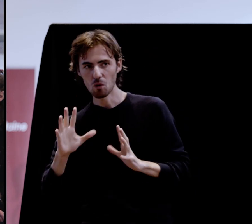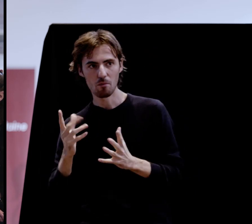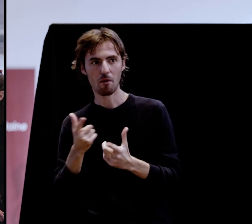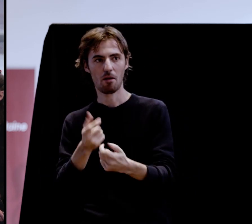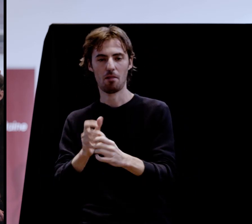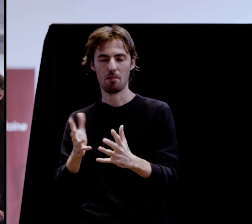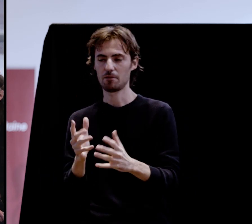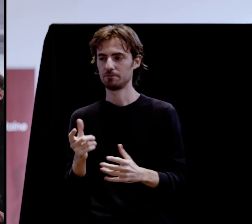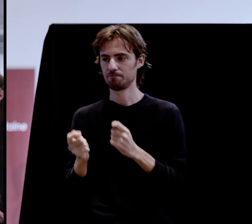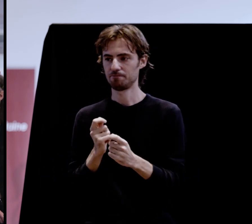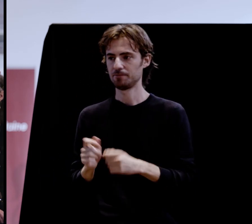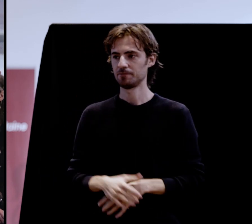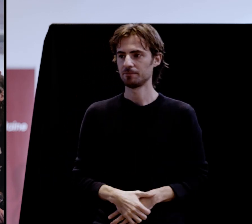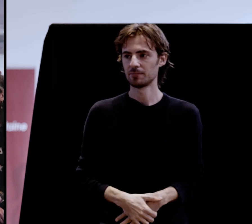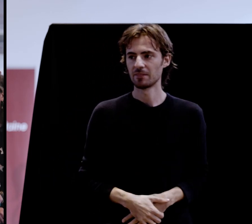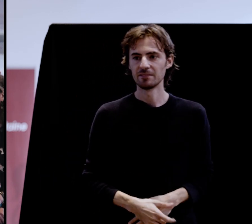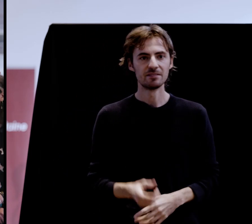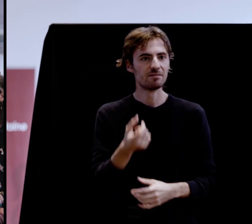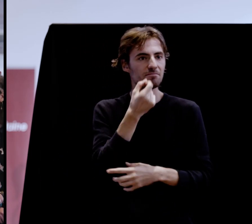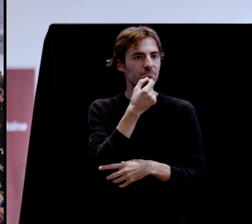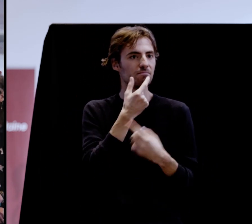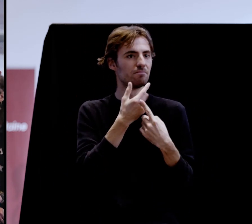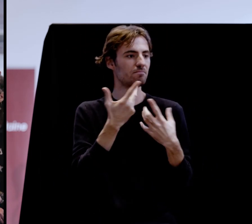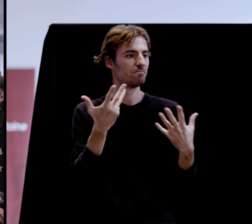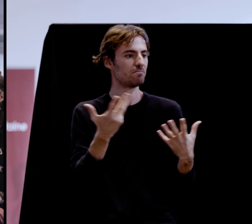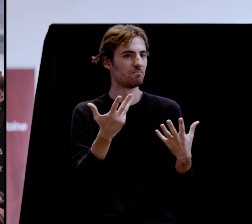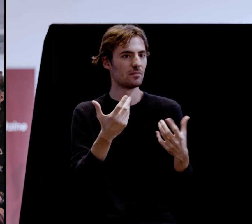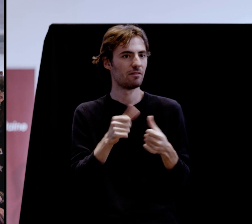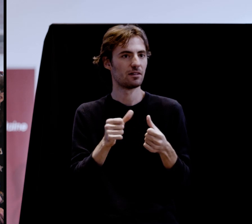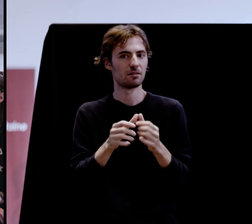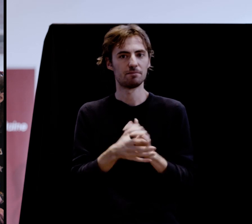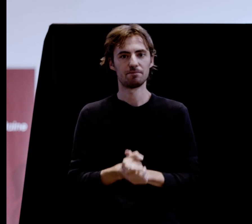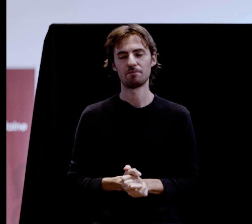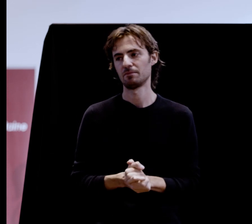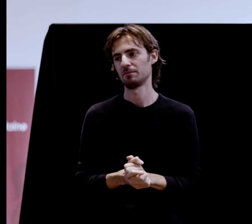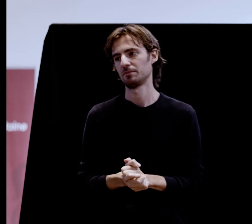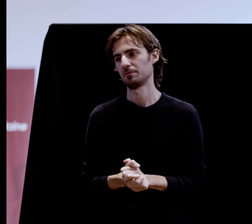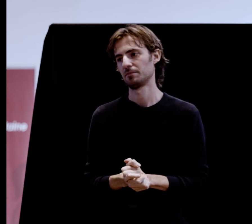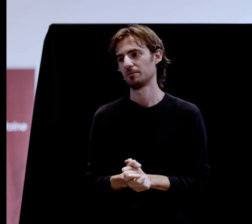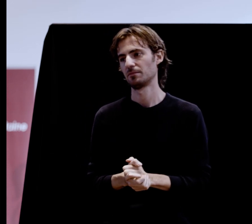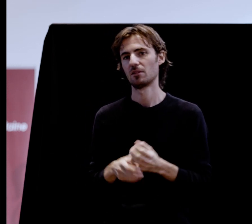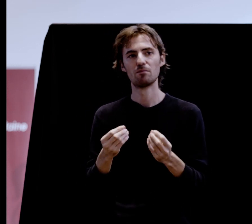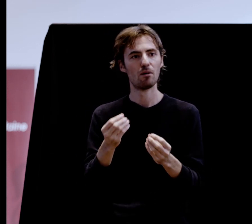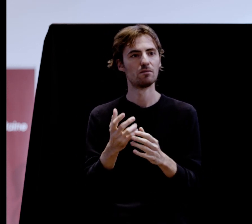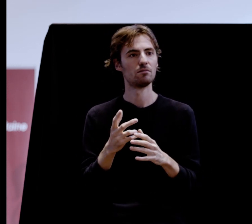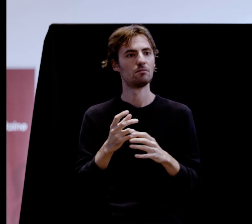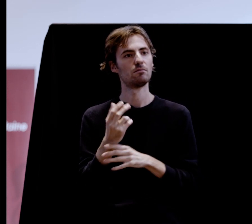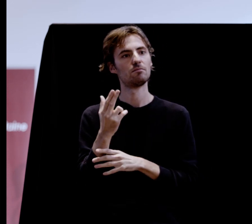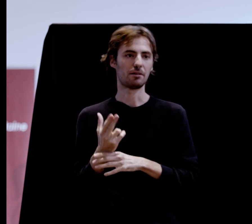Alors, le traitement, qu'est-ce qui va permettre? L'apparition de la